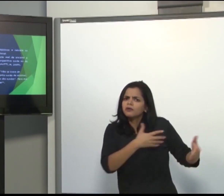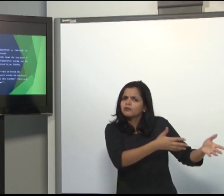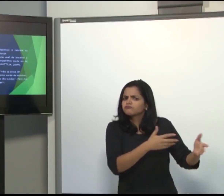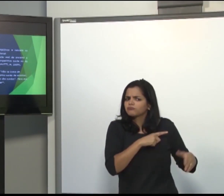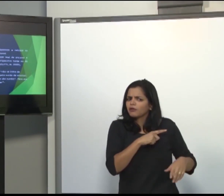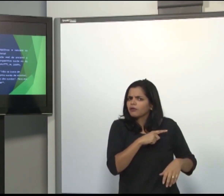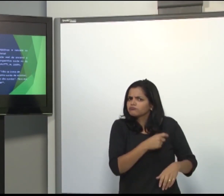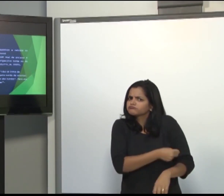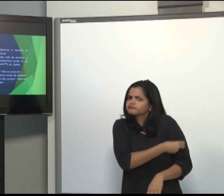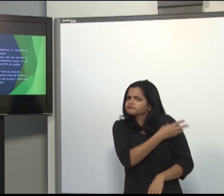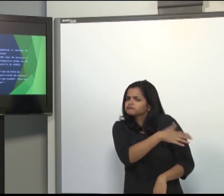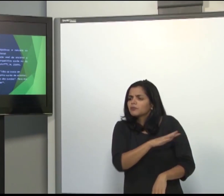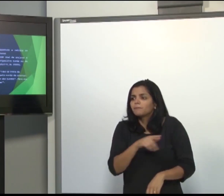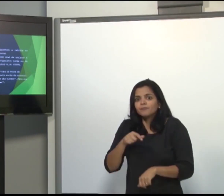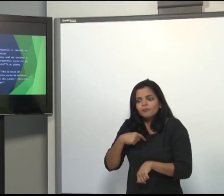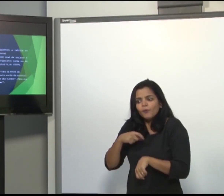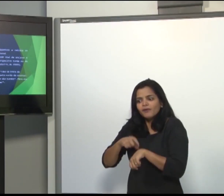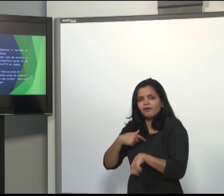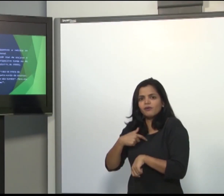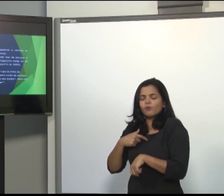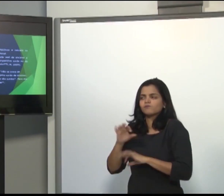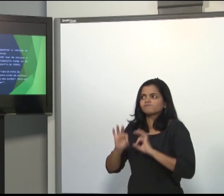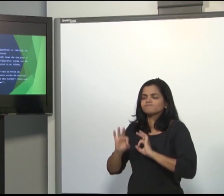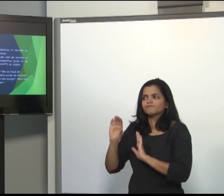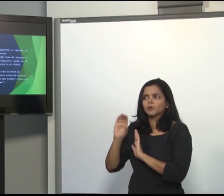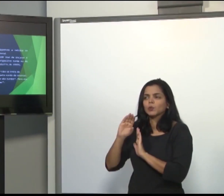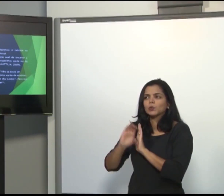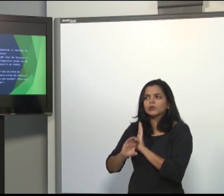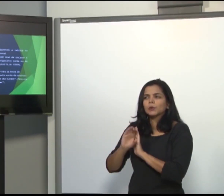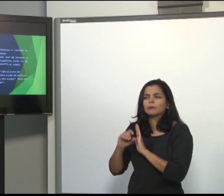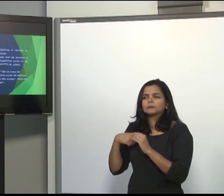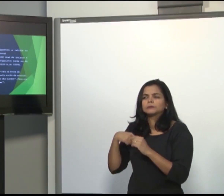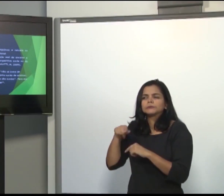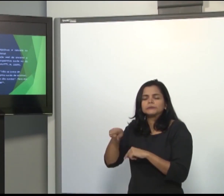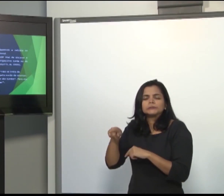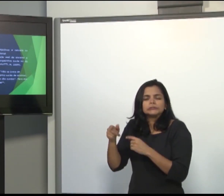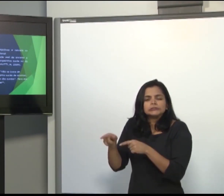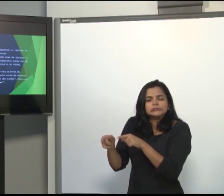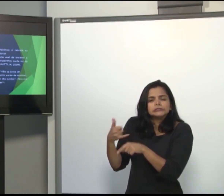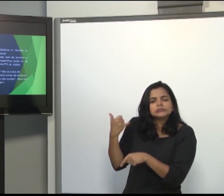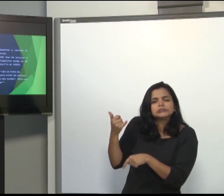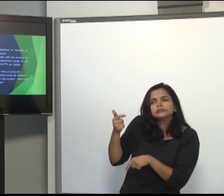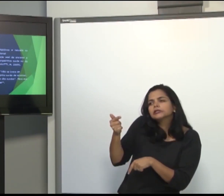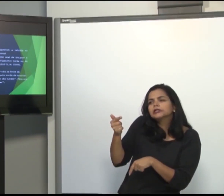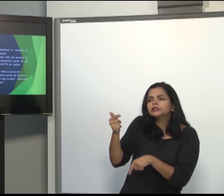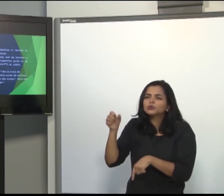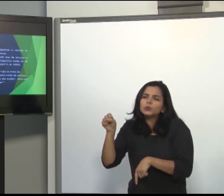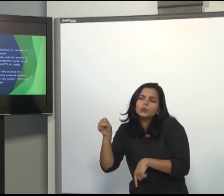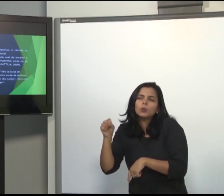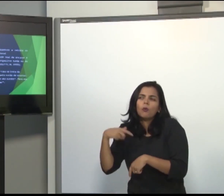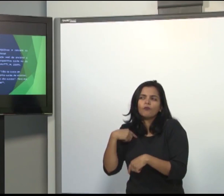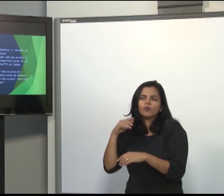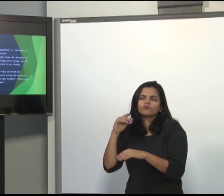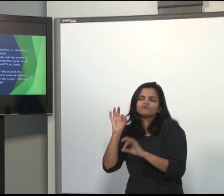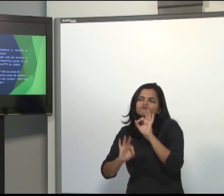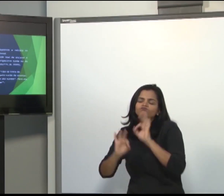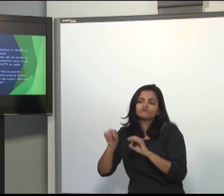ater ao uso da língua de sinais, de acordo com o meu aluno, preparar o currículo, de acordo com a idade, 7,